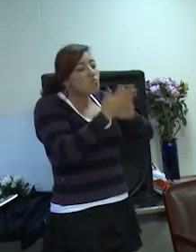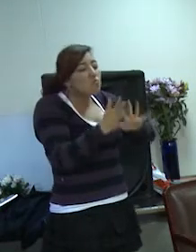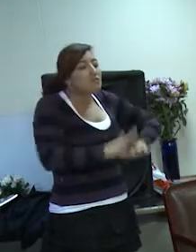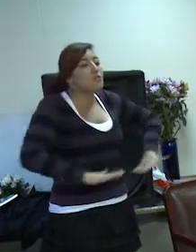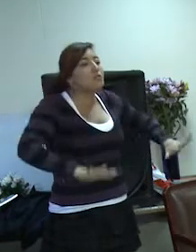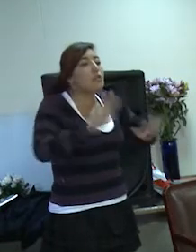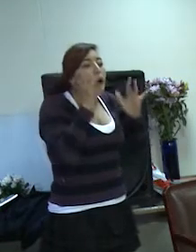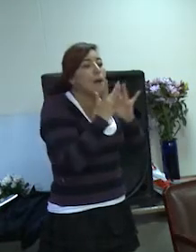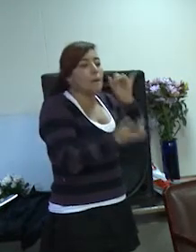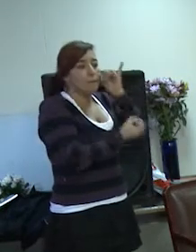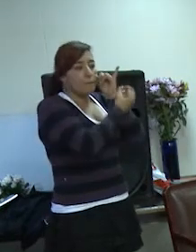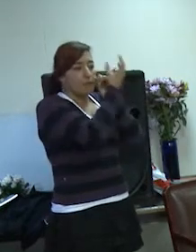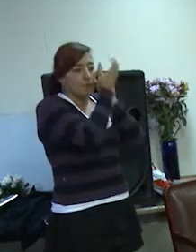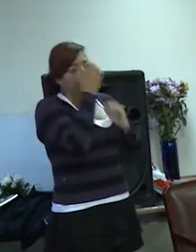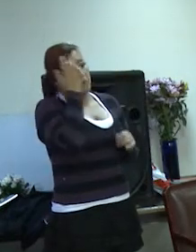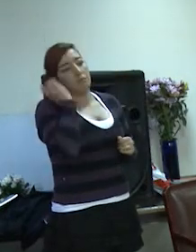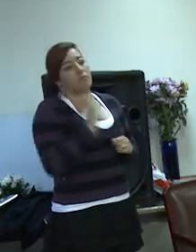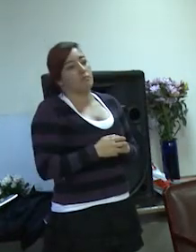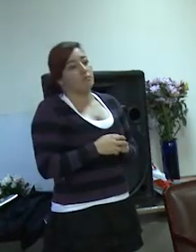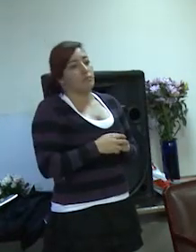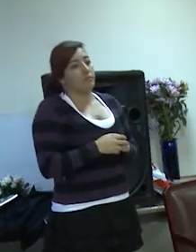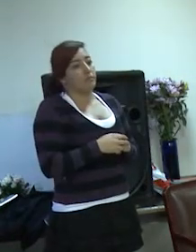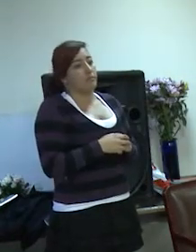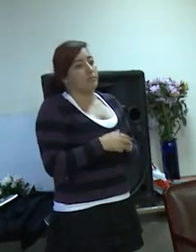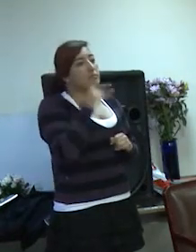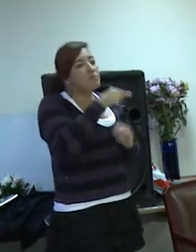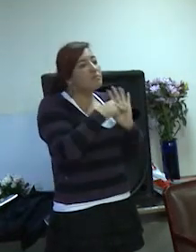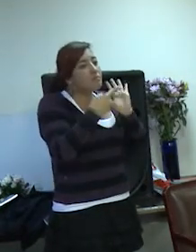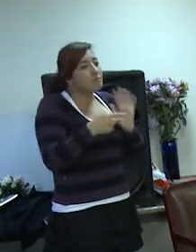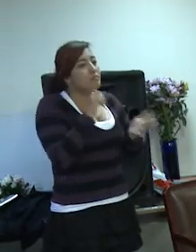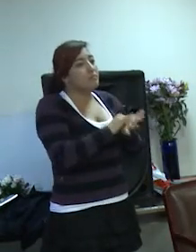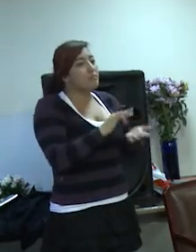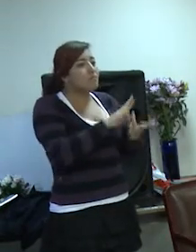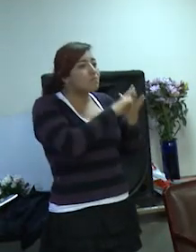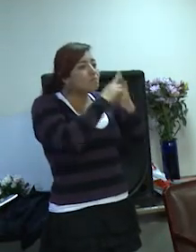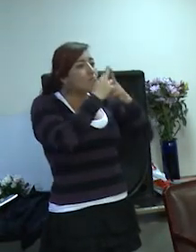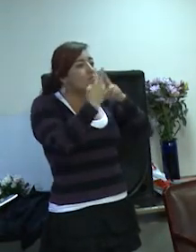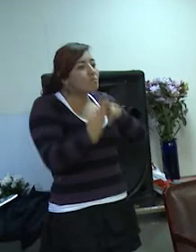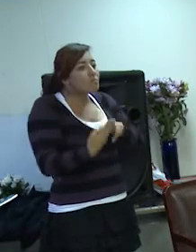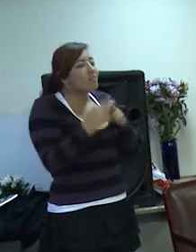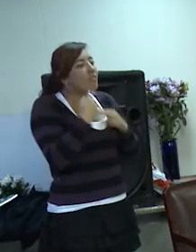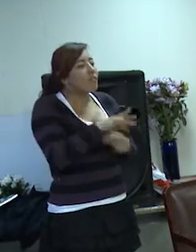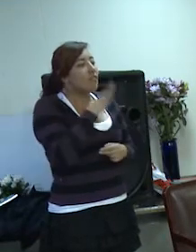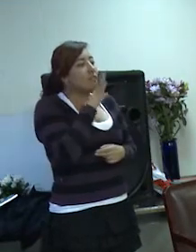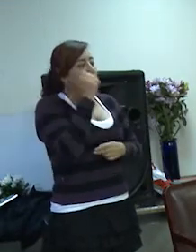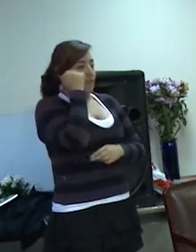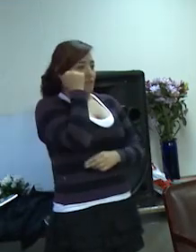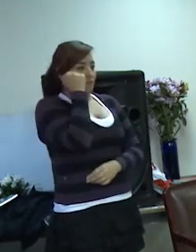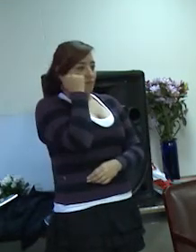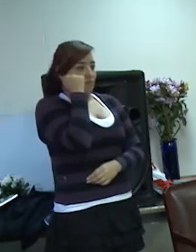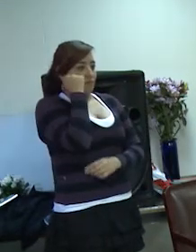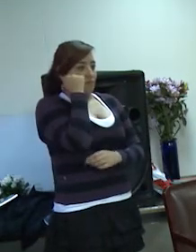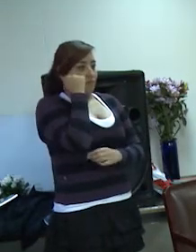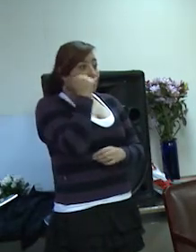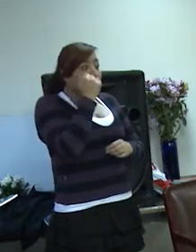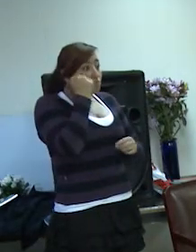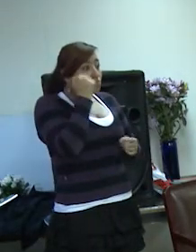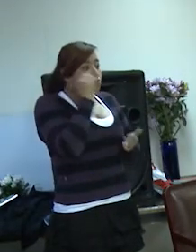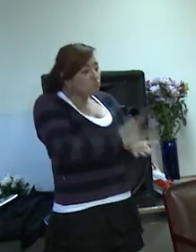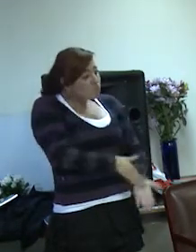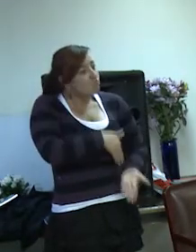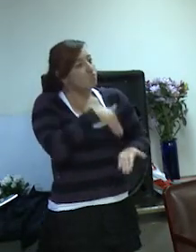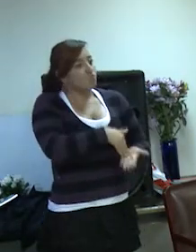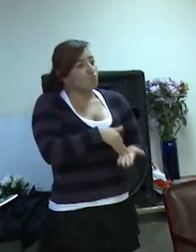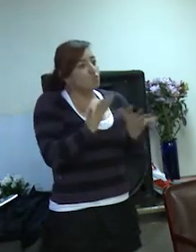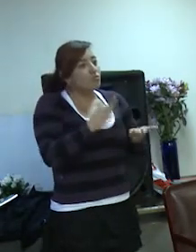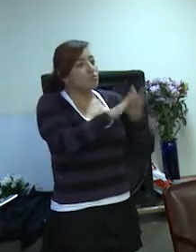espacio pedagógico. Y eso tiene que ver directamente con la relación y con el maestro. O sea, si el maestro logra posicionarse